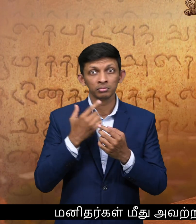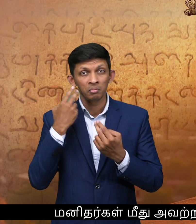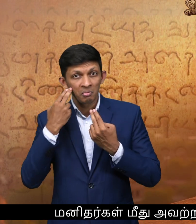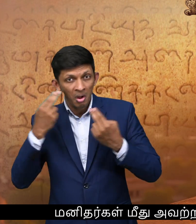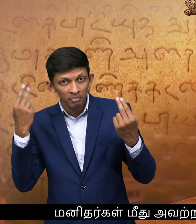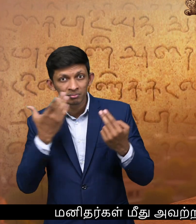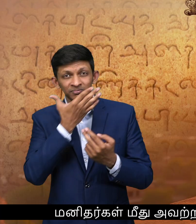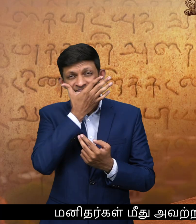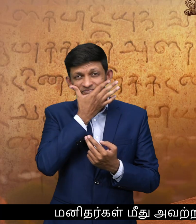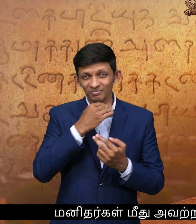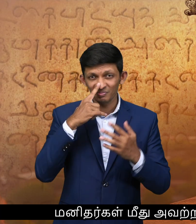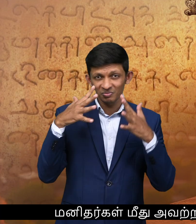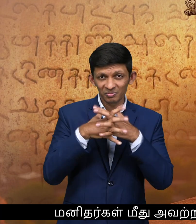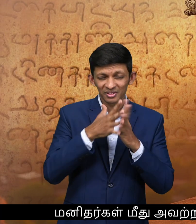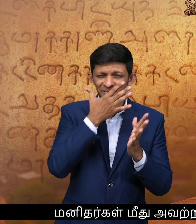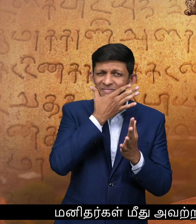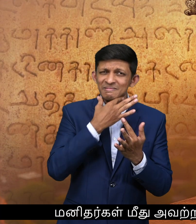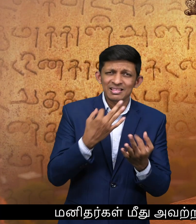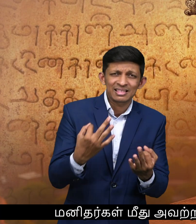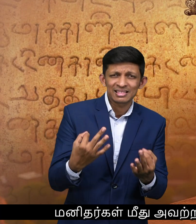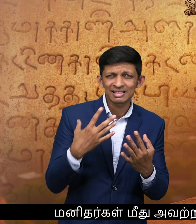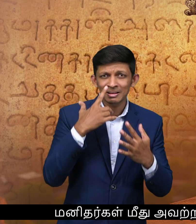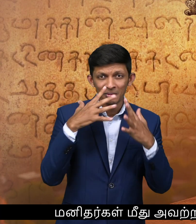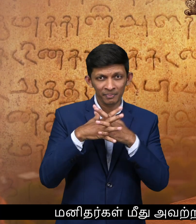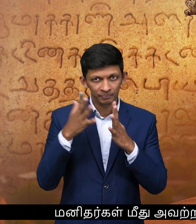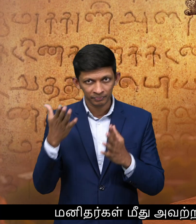மனிதர்கள் மீது அவற்றின் தாக்கம் பற்றி விவரிக்கின்றன.